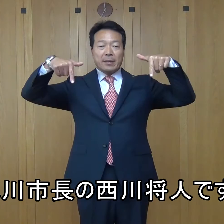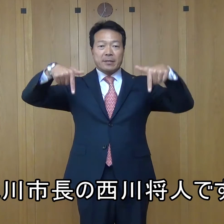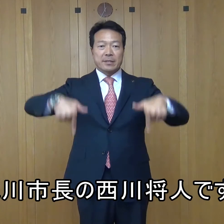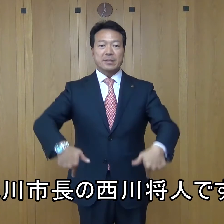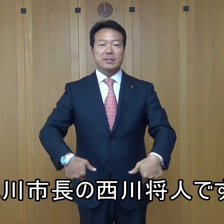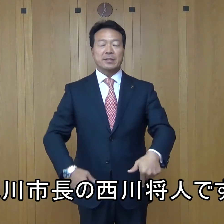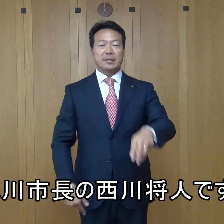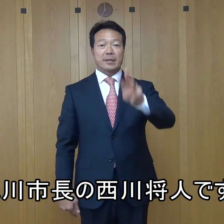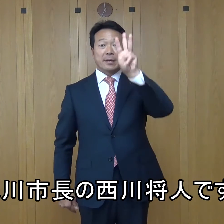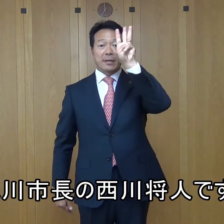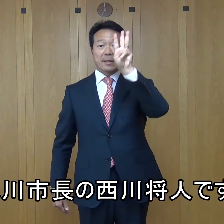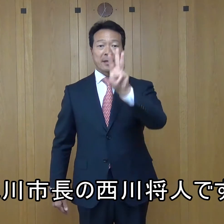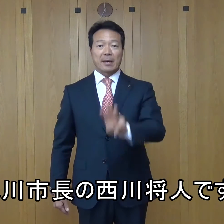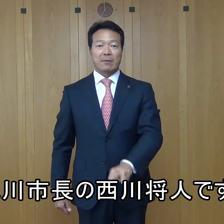西川